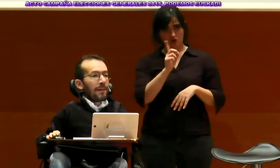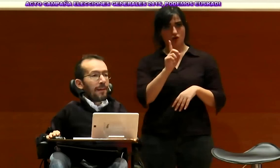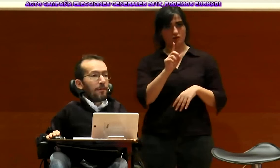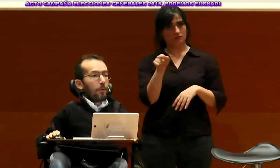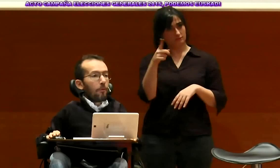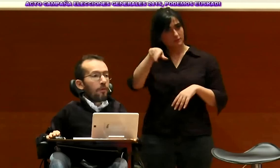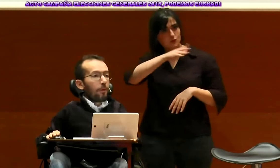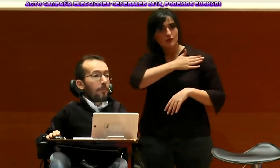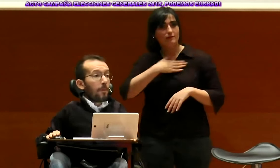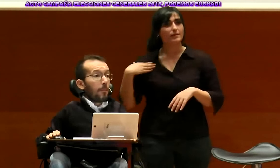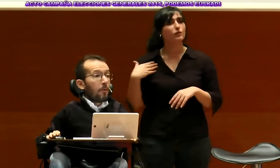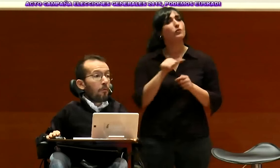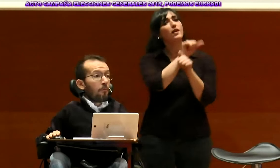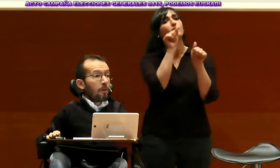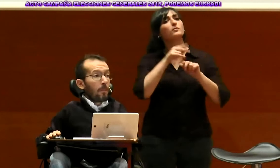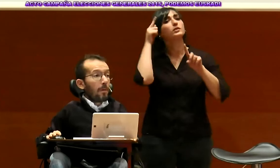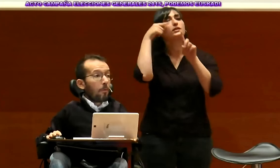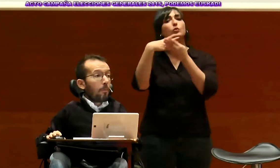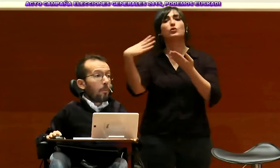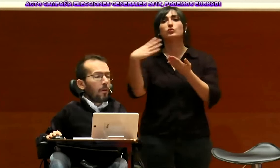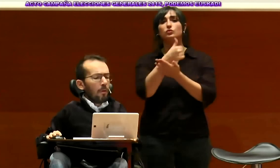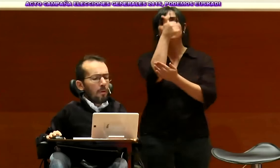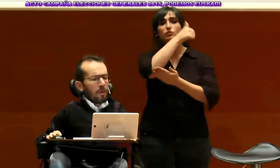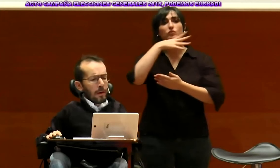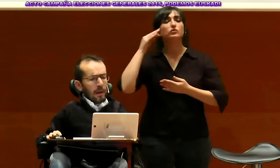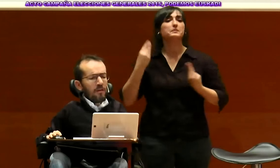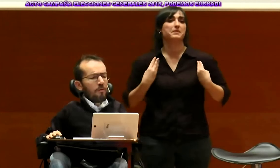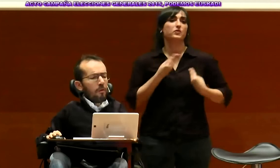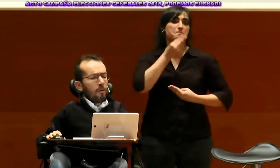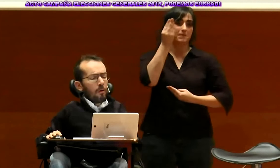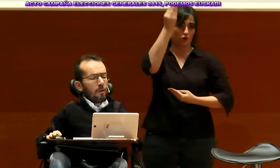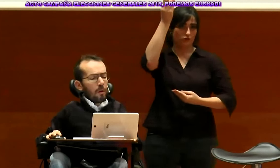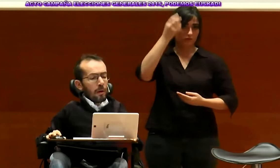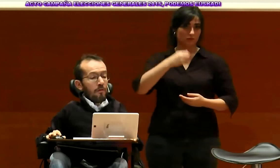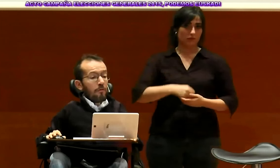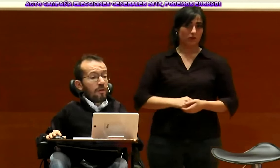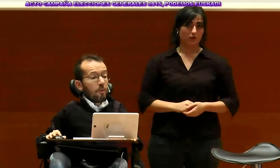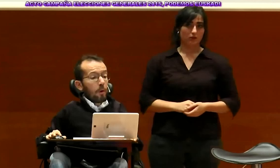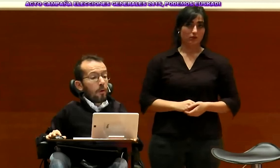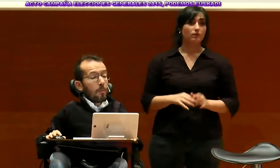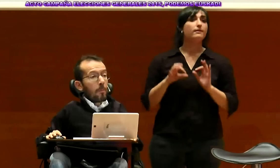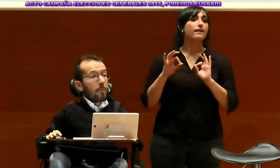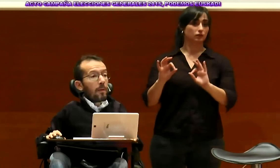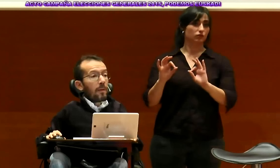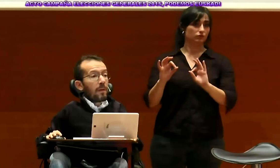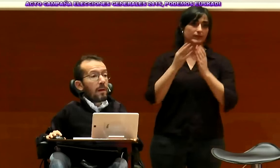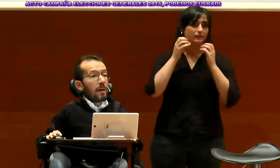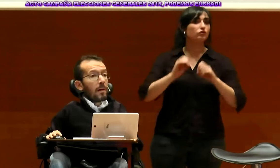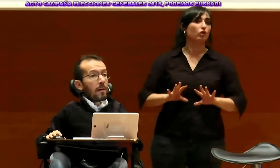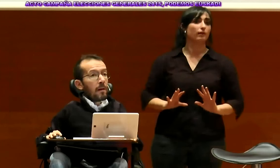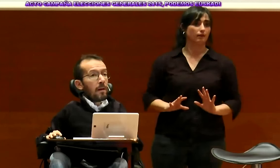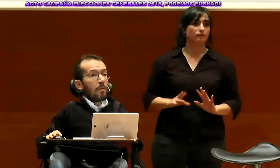hacer que todos y todas vivamos, vivamos un poco mejor, ¿no? Eso, eso es histórico, como muy bien